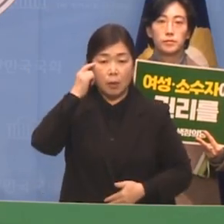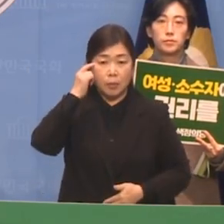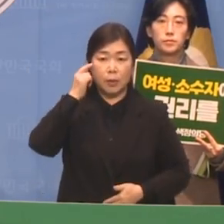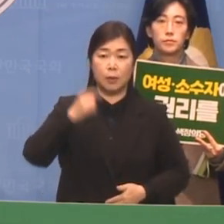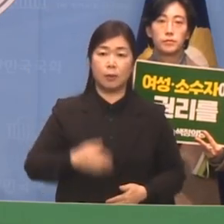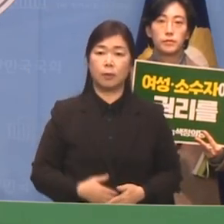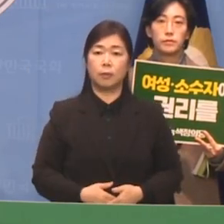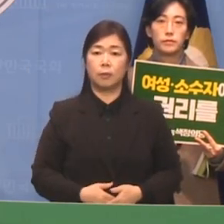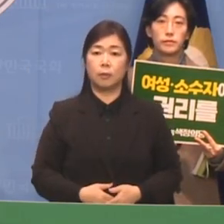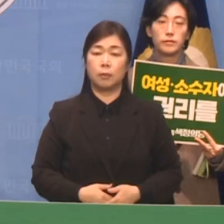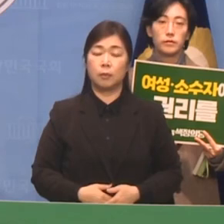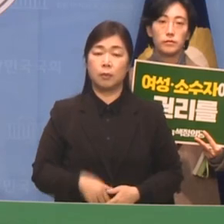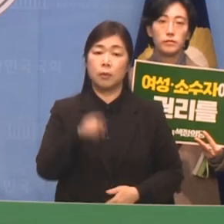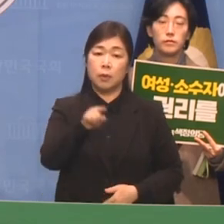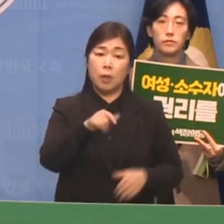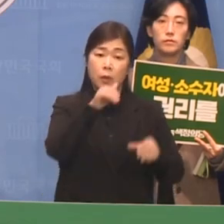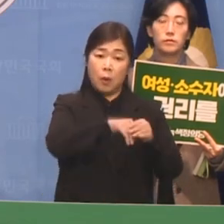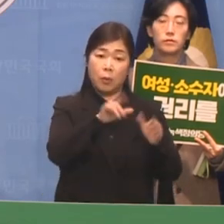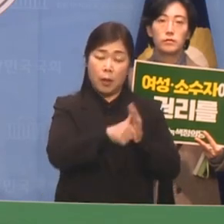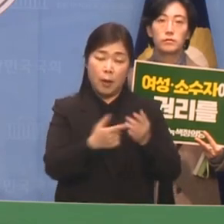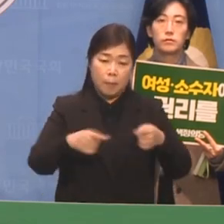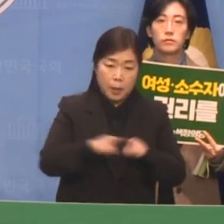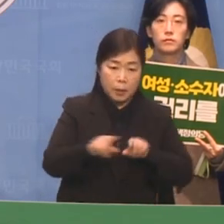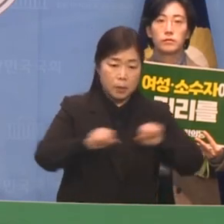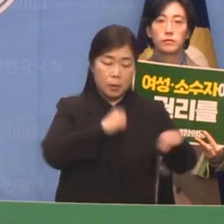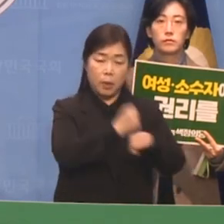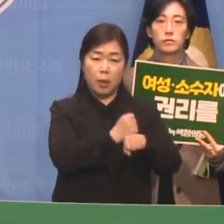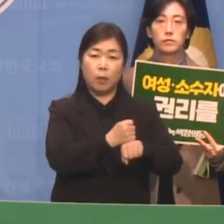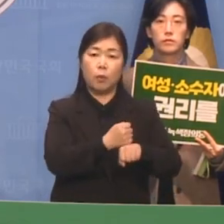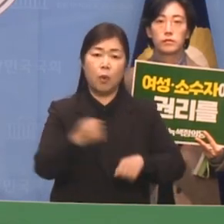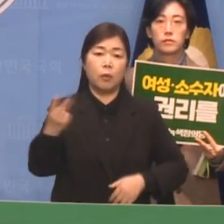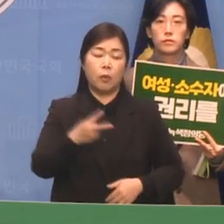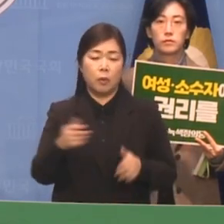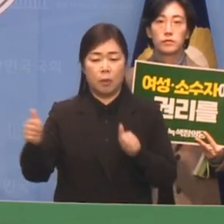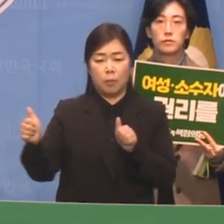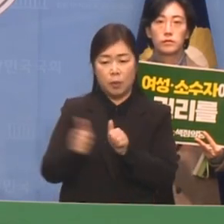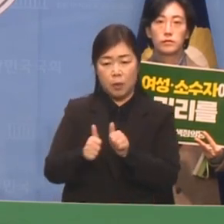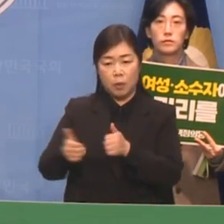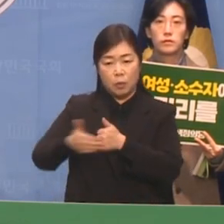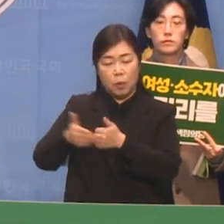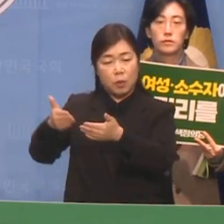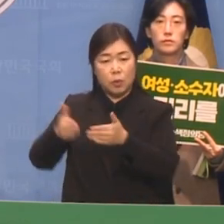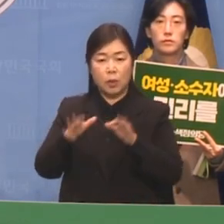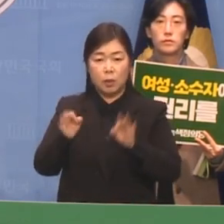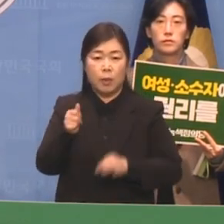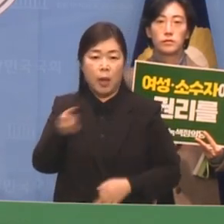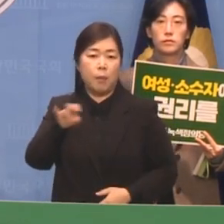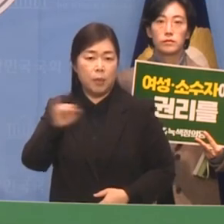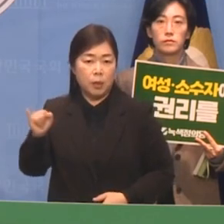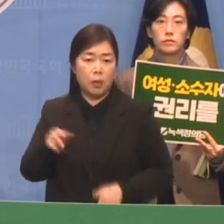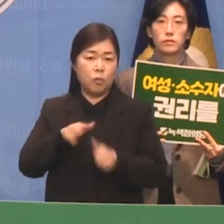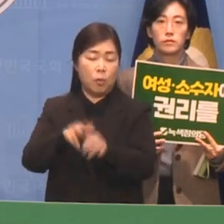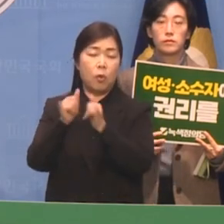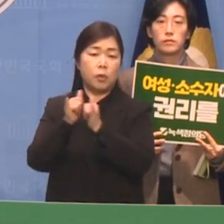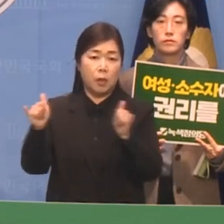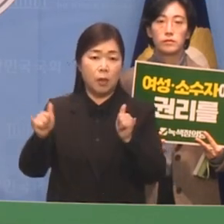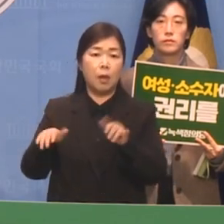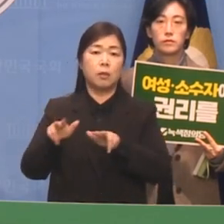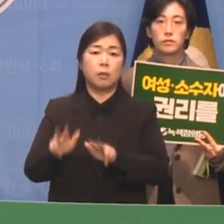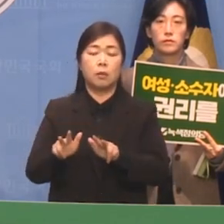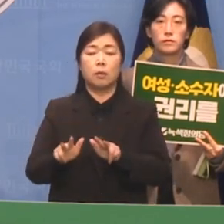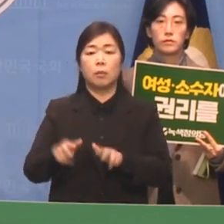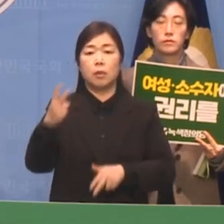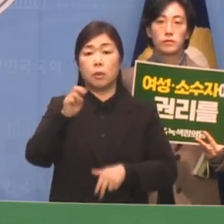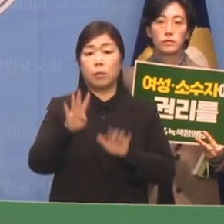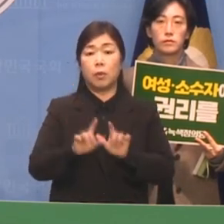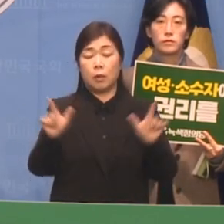생각합니다. 그 선거에 함께 뛰었고 또 옆에서 든든하게 기둥이 되어준 김혜미 후보자가 2024년